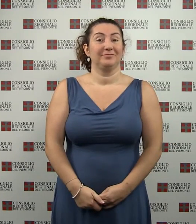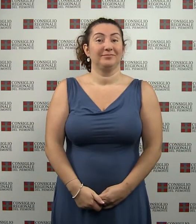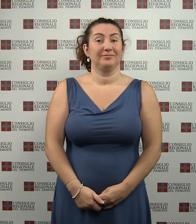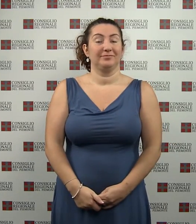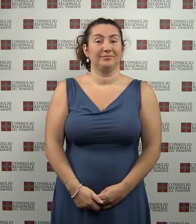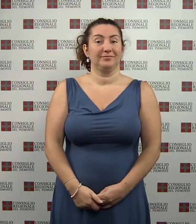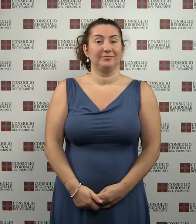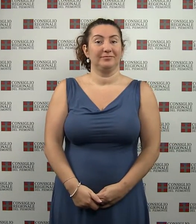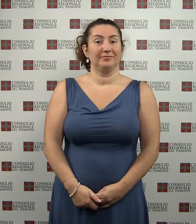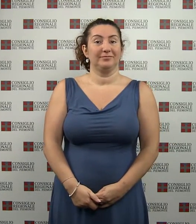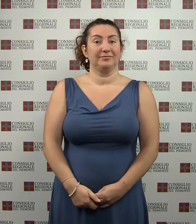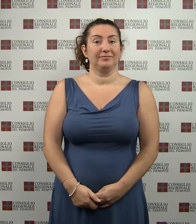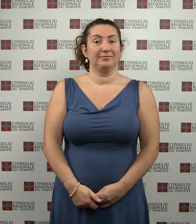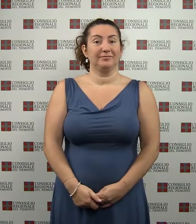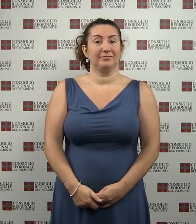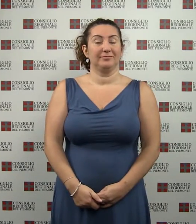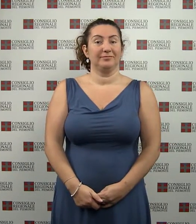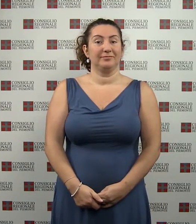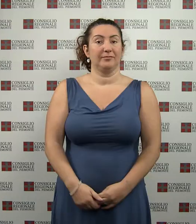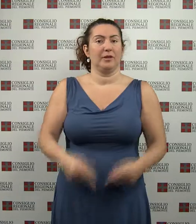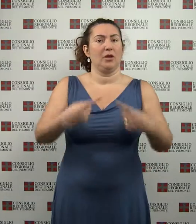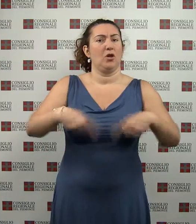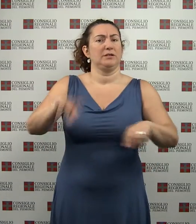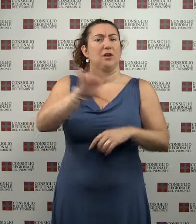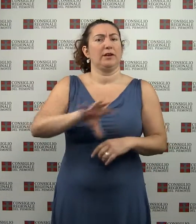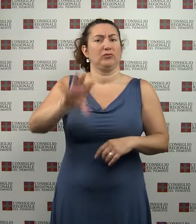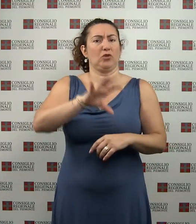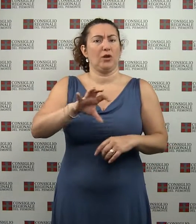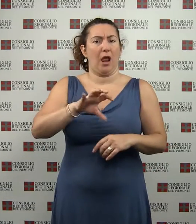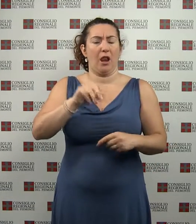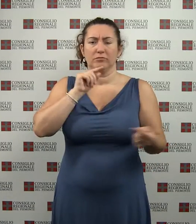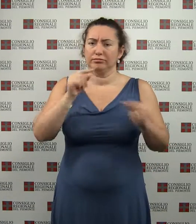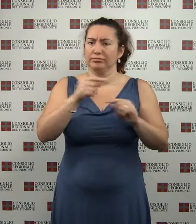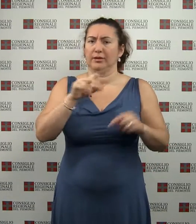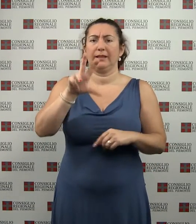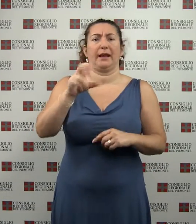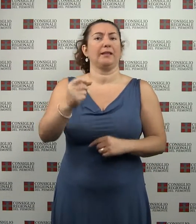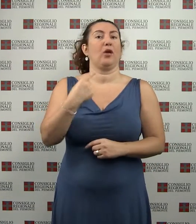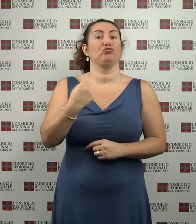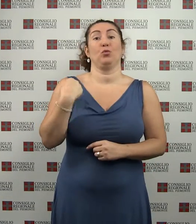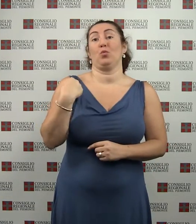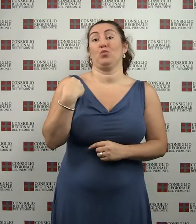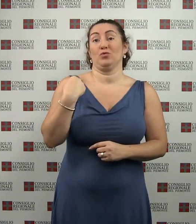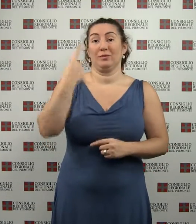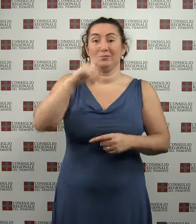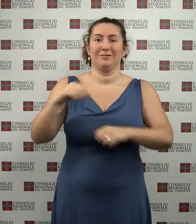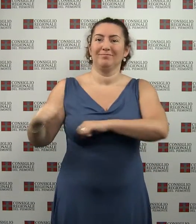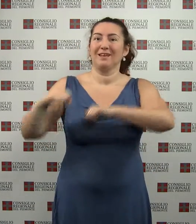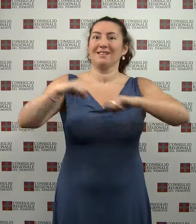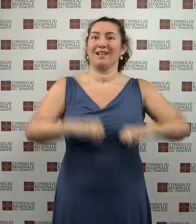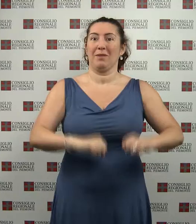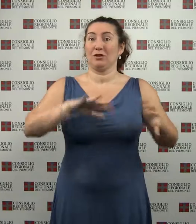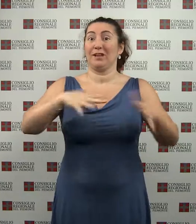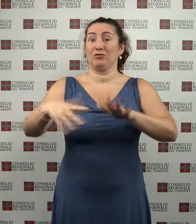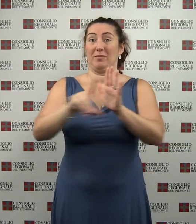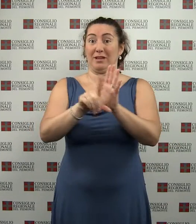7 giorni in consiglio. Il Consiglio regionale si è riunito il 30 giugno per la seduta di insediamento della 10ª